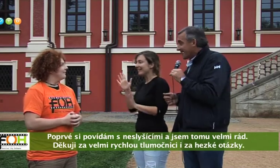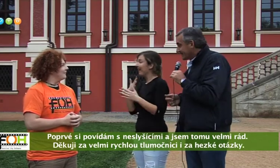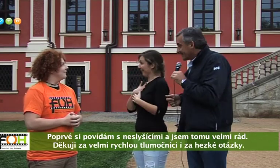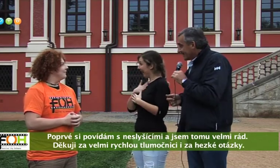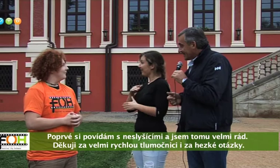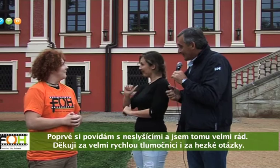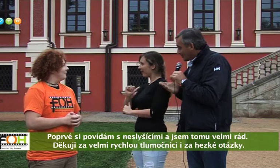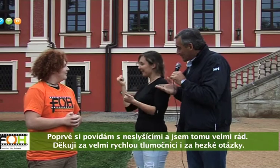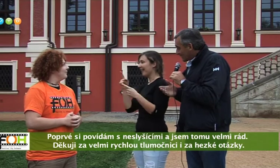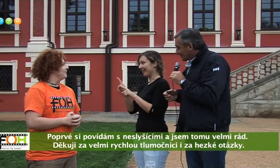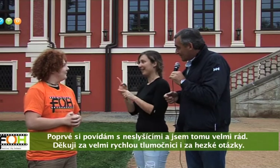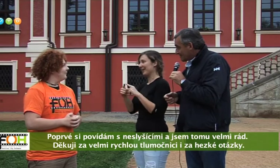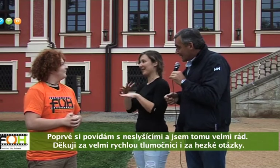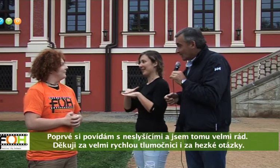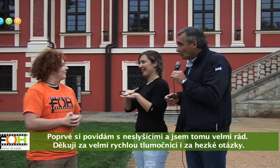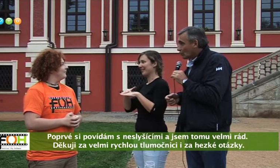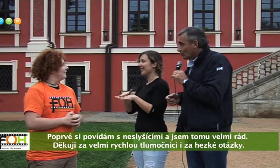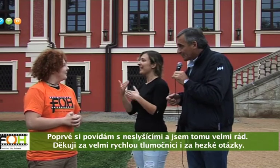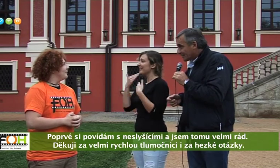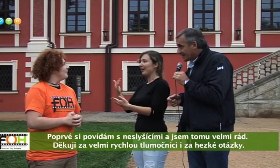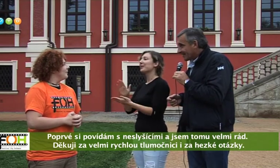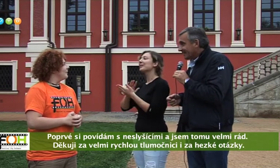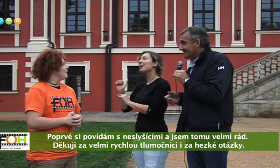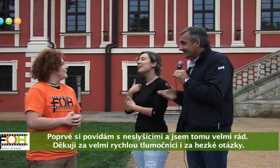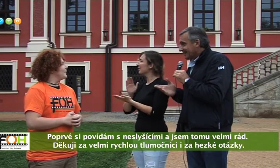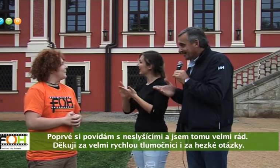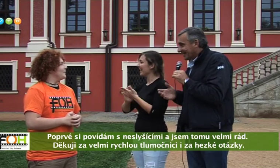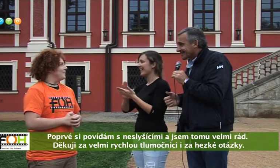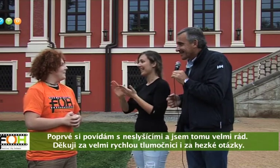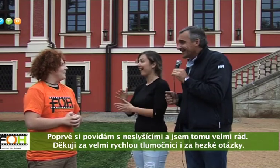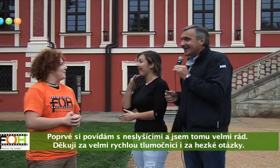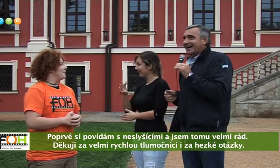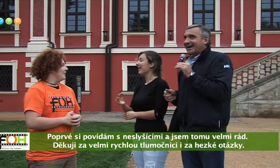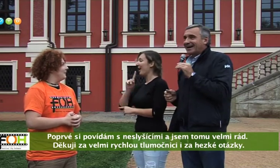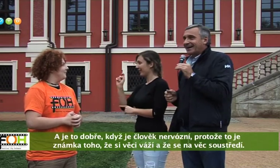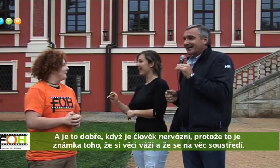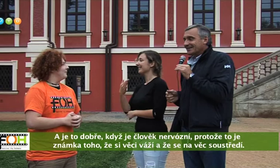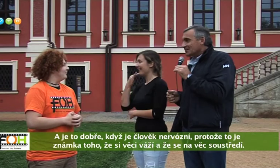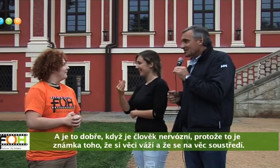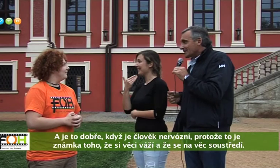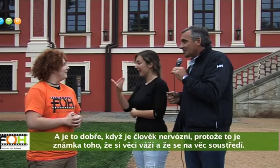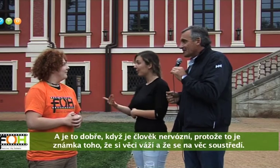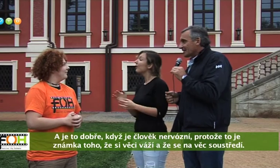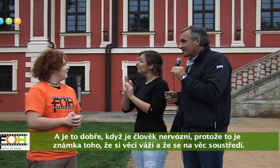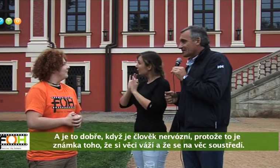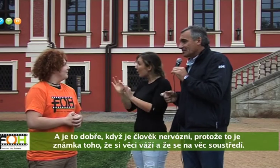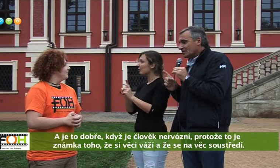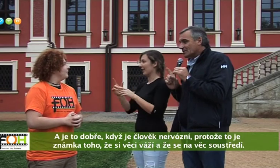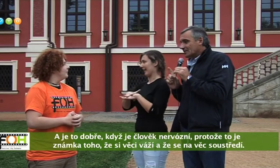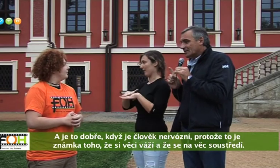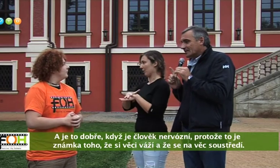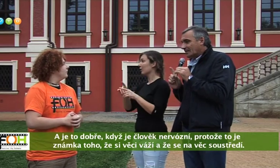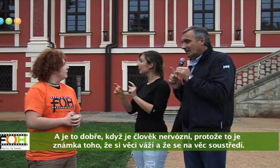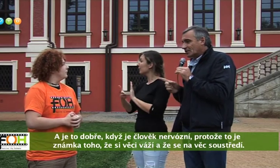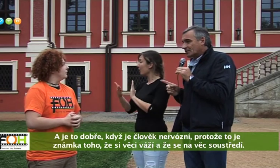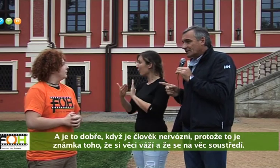velmi rád. Děkuju za velmi rychlou tlumočnici i za hezké otázky. A je to dobře, když je člověk nervózní, protože